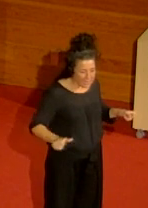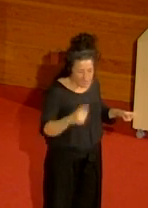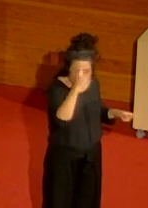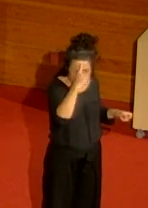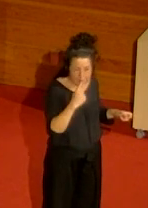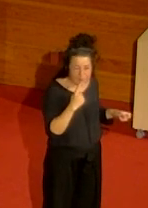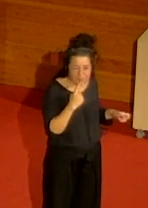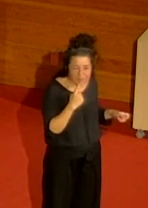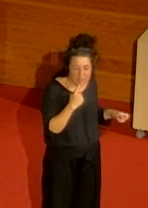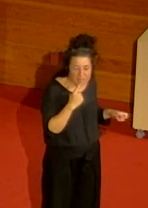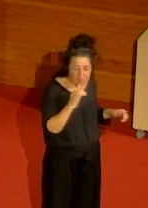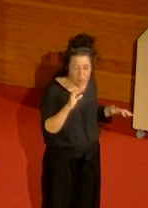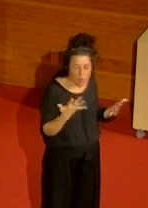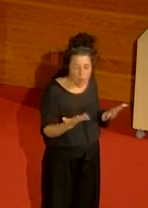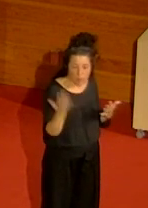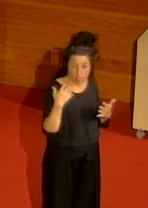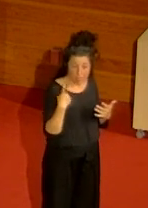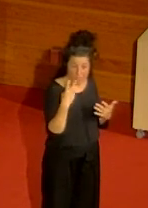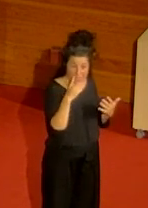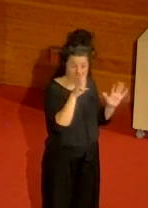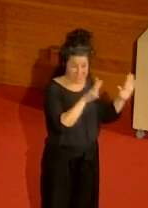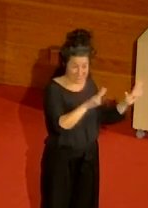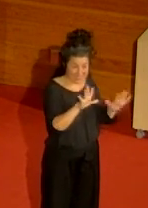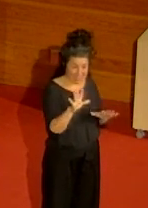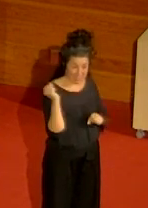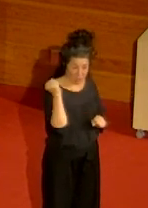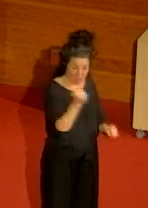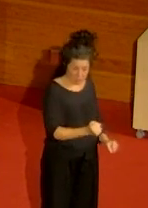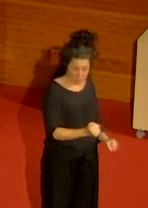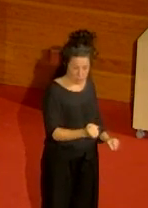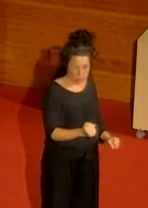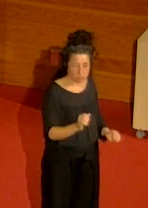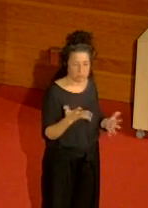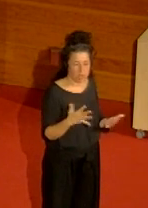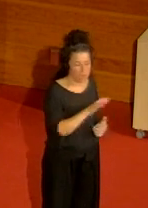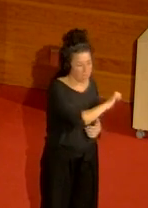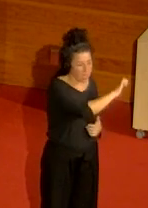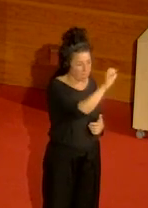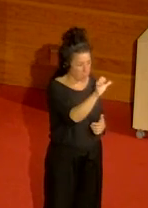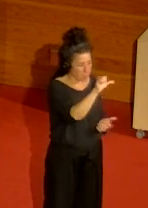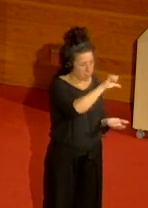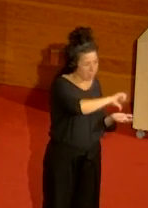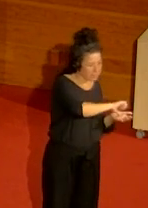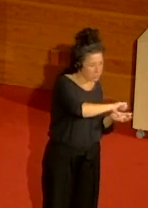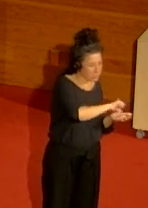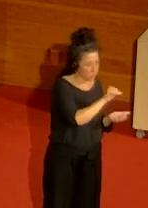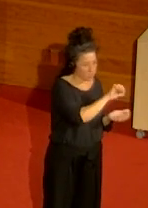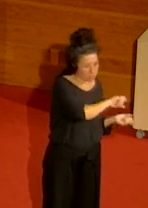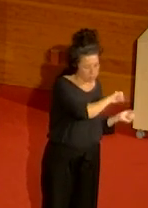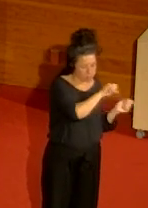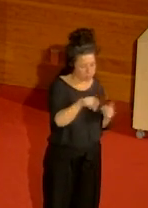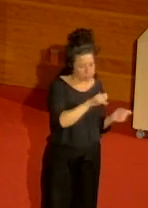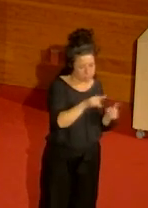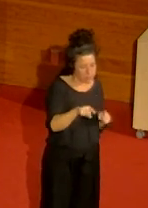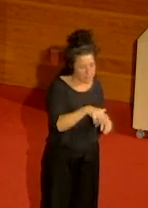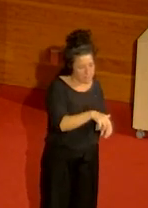hace 75 años a Israel pues como les decía venían sobre todo el centro de Europa Oriental y en su mayoría eran